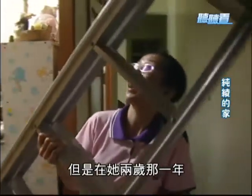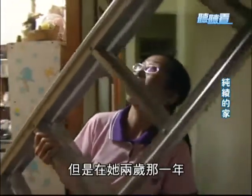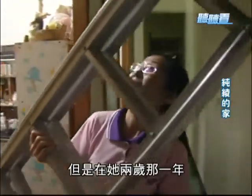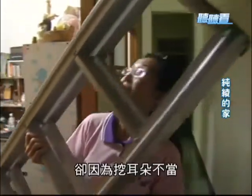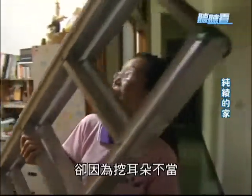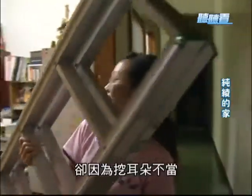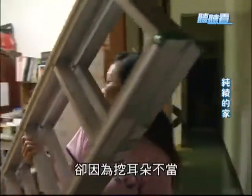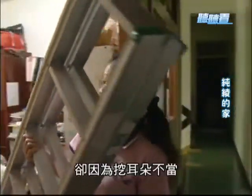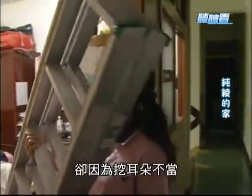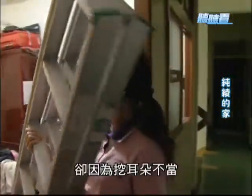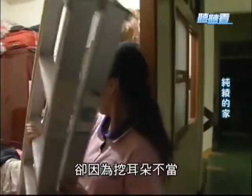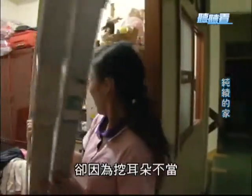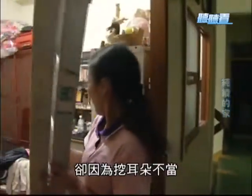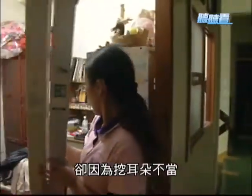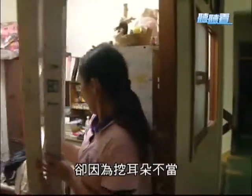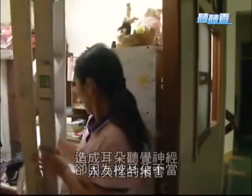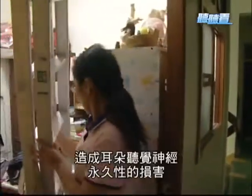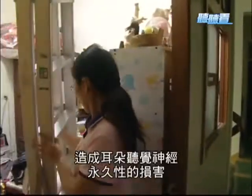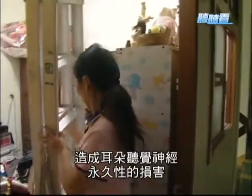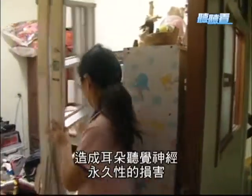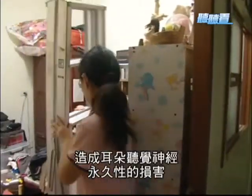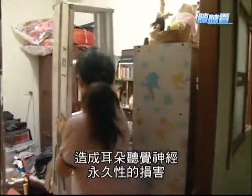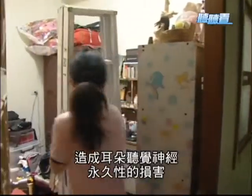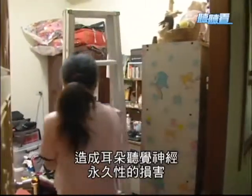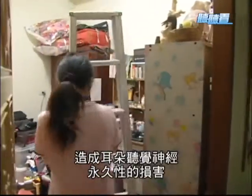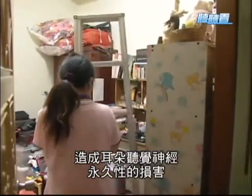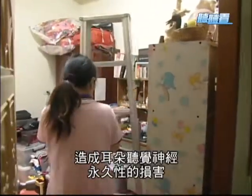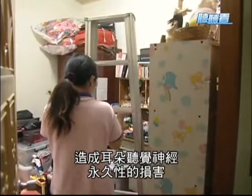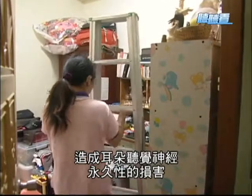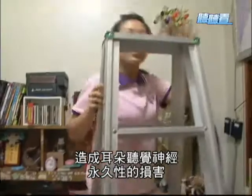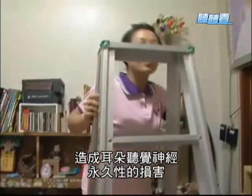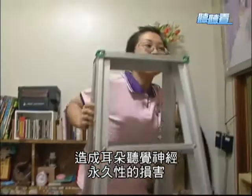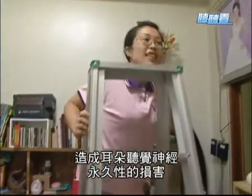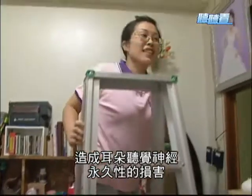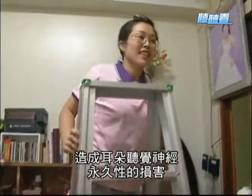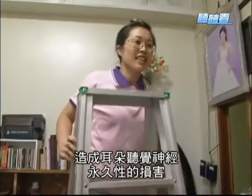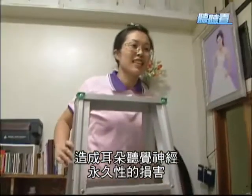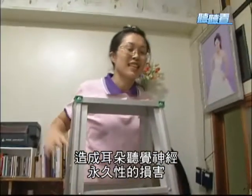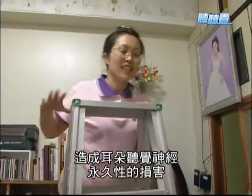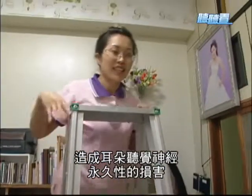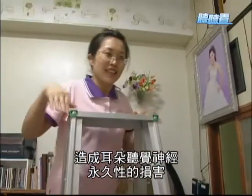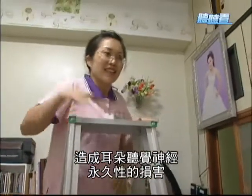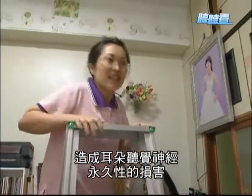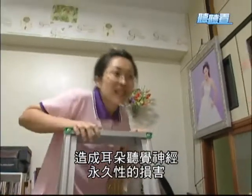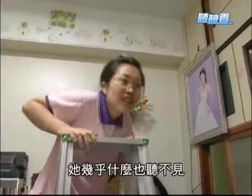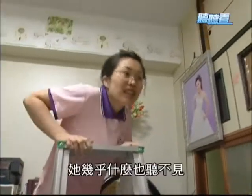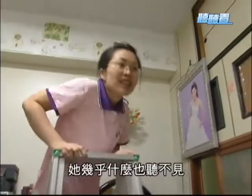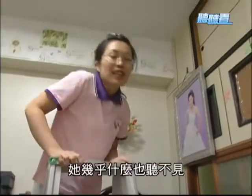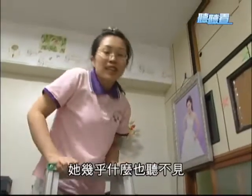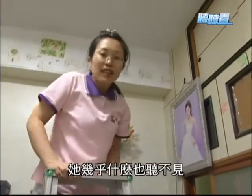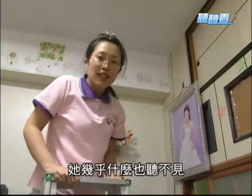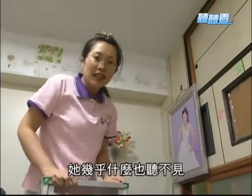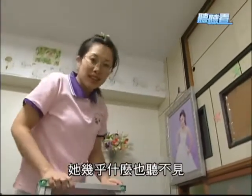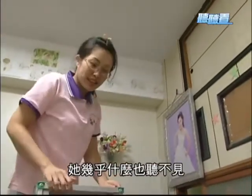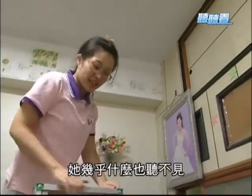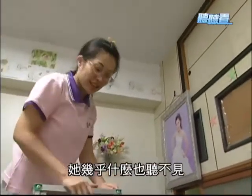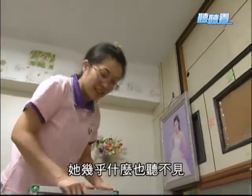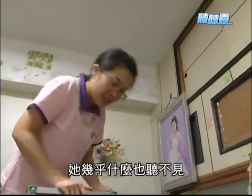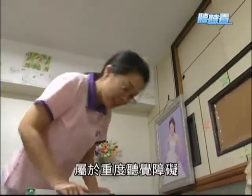却因为挖耳朵不当，造成耳朵听觉神经永久性的损害，他几乎什么也听不见，属于重